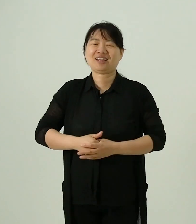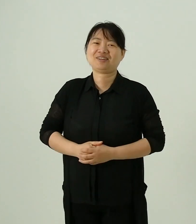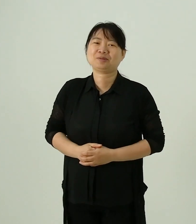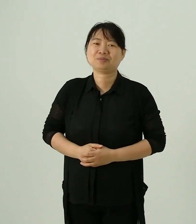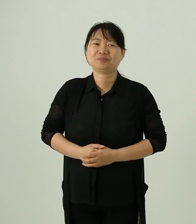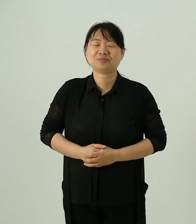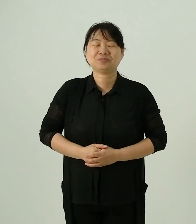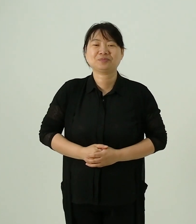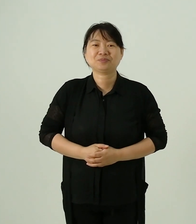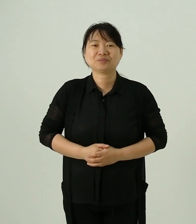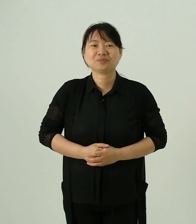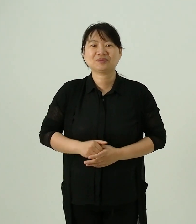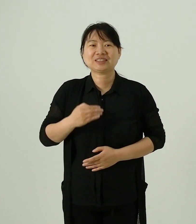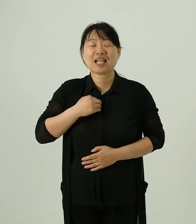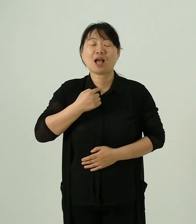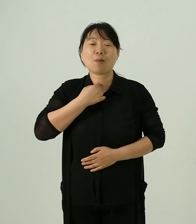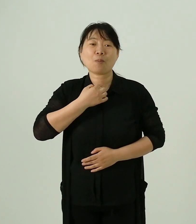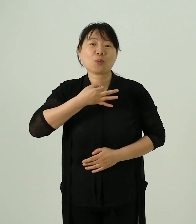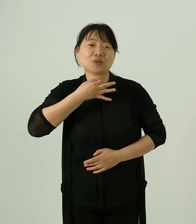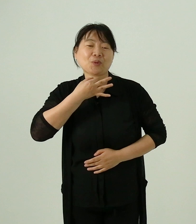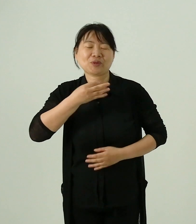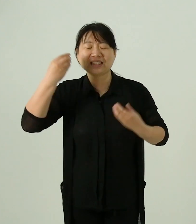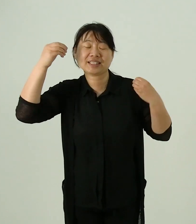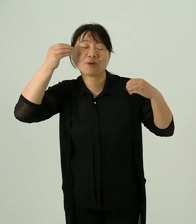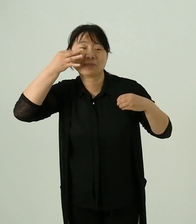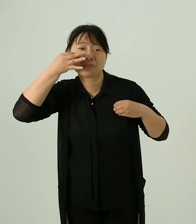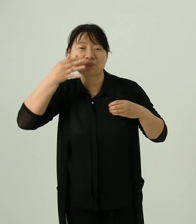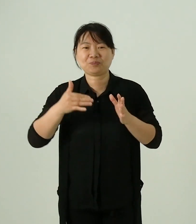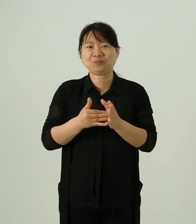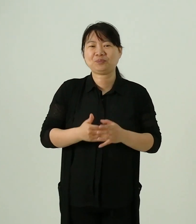제가 그대로 한번 목소리 연기를 좀 해볼게요.